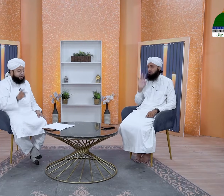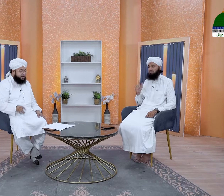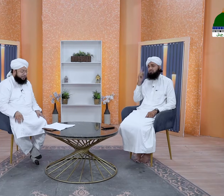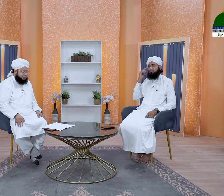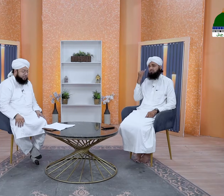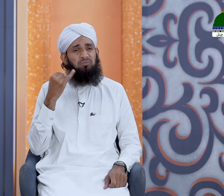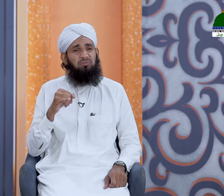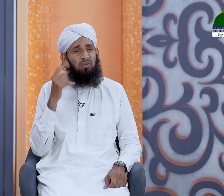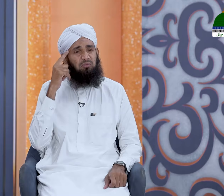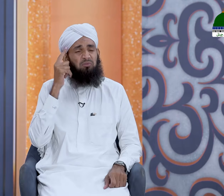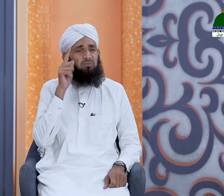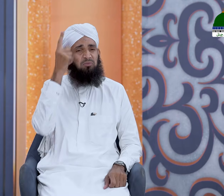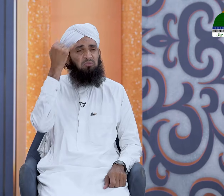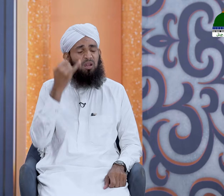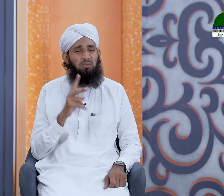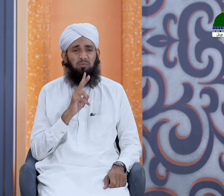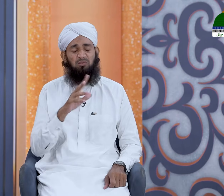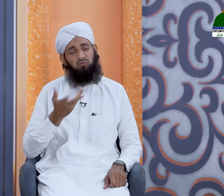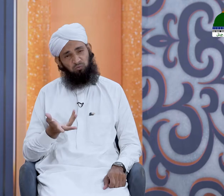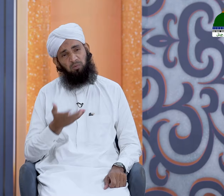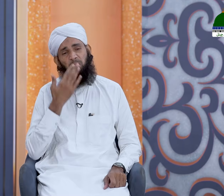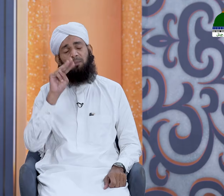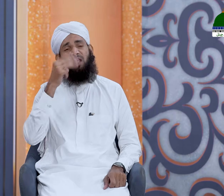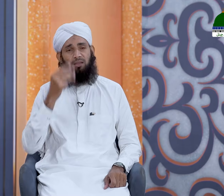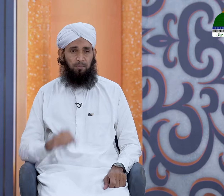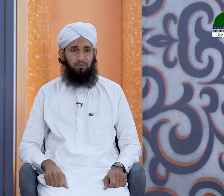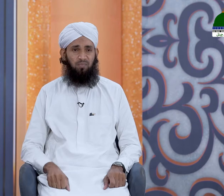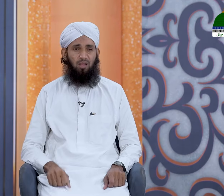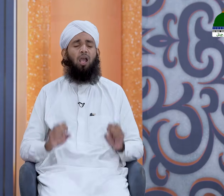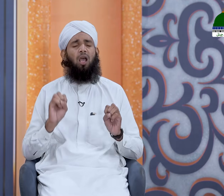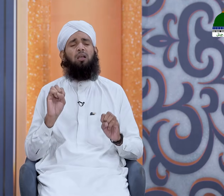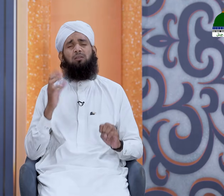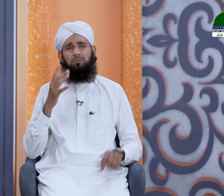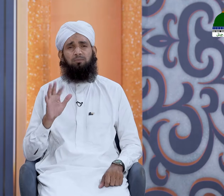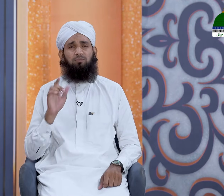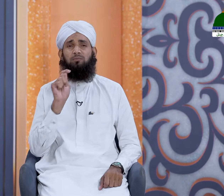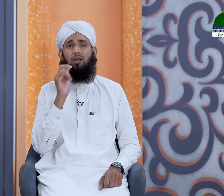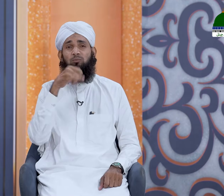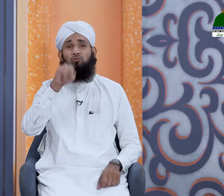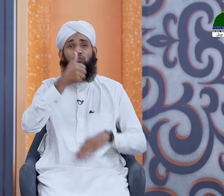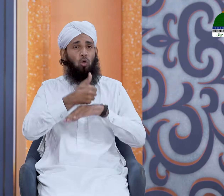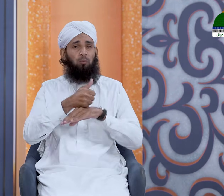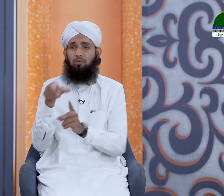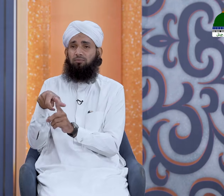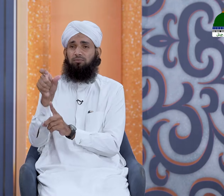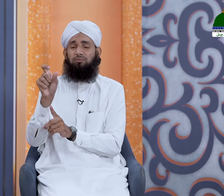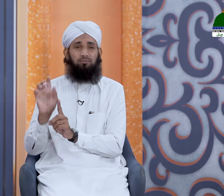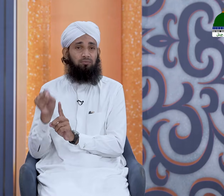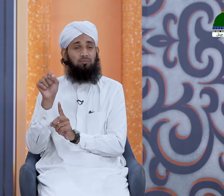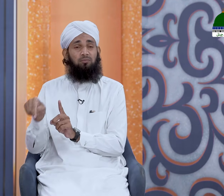کرنے لگ جاتے ہیں، بدگمانی کا شکار ہو جاتے ہیں. مثلا اگر جاب سے، نوکری سے فارغ ہو گیا تو اب وہ